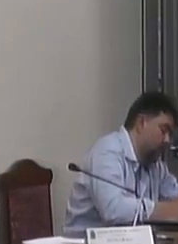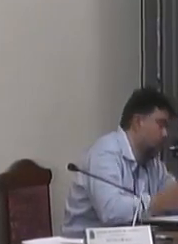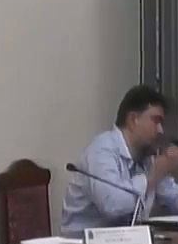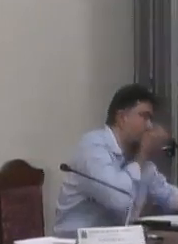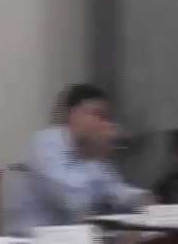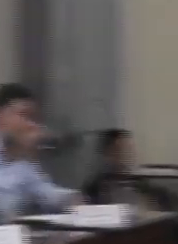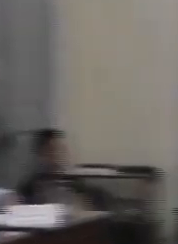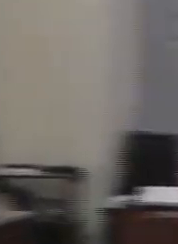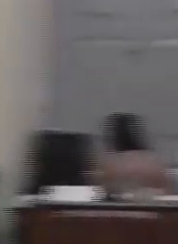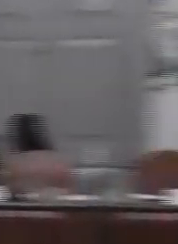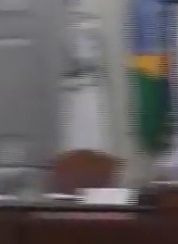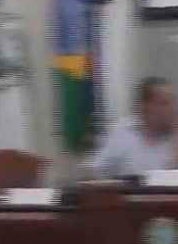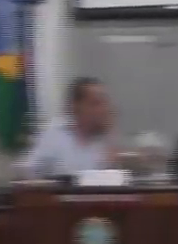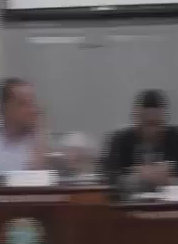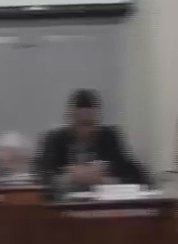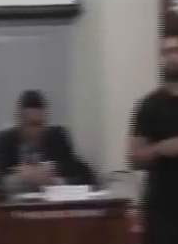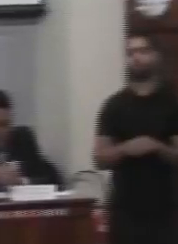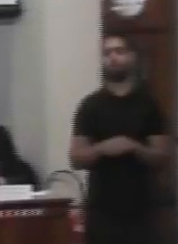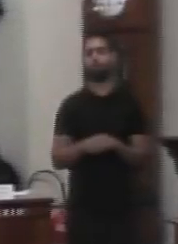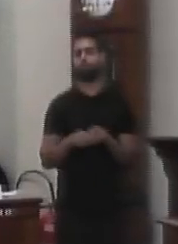100%? Patrimonial?